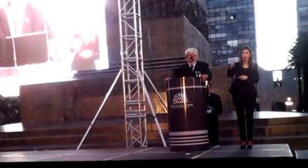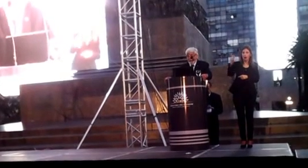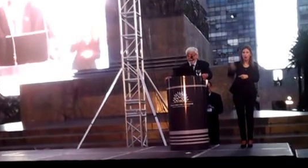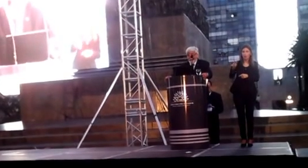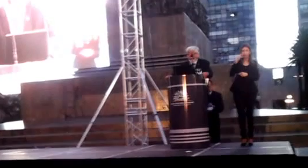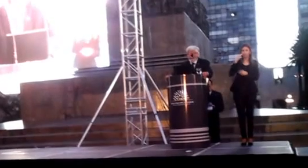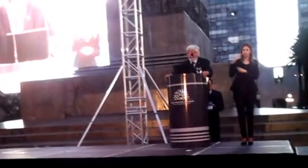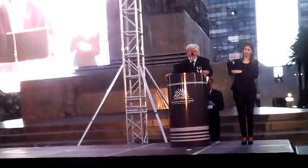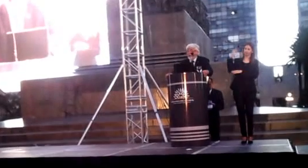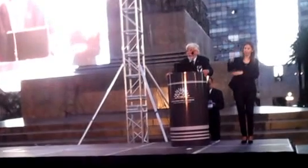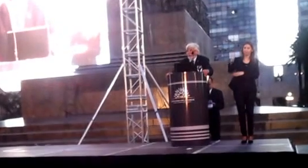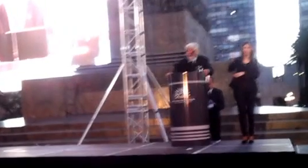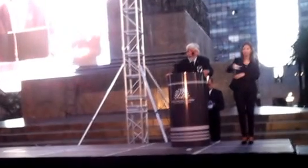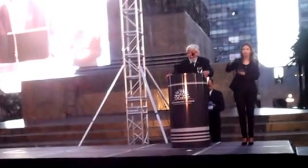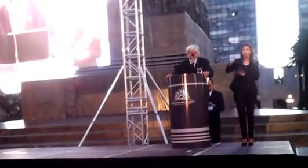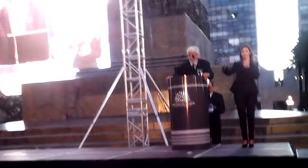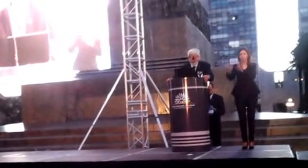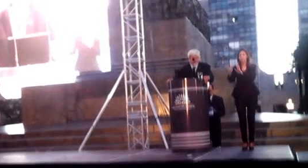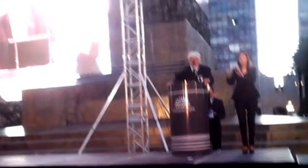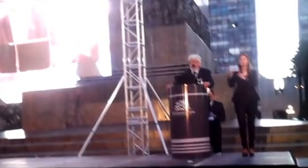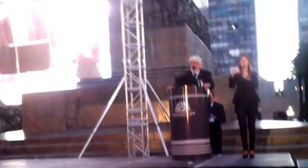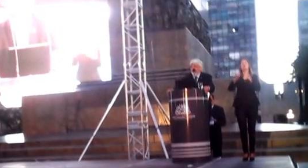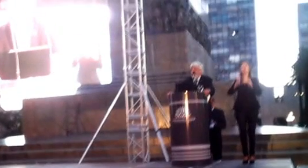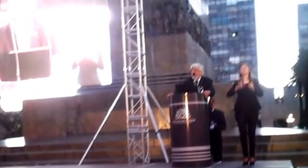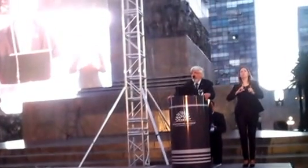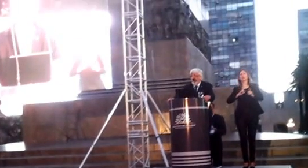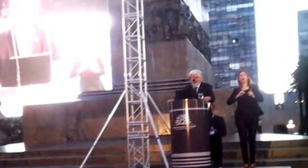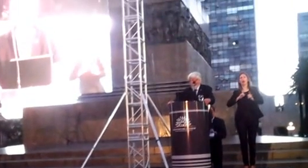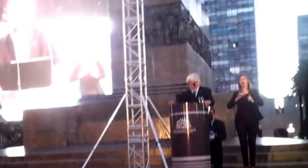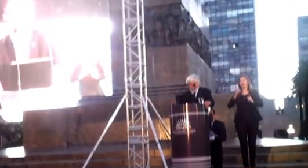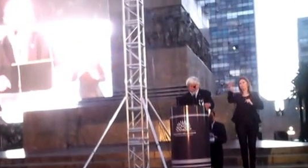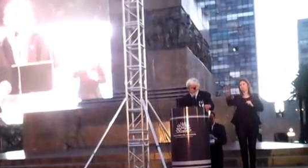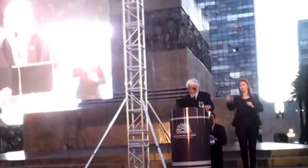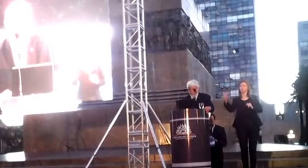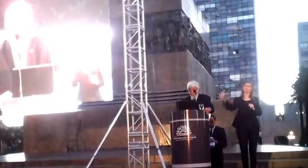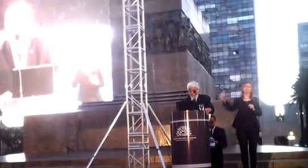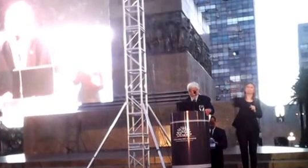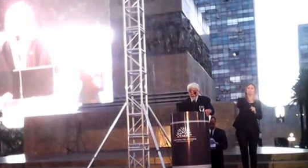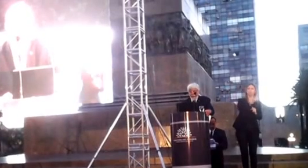problemas, sin esperar que el ciudadano concurra a la comisaría.